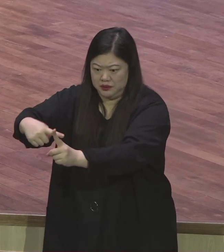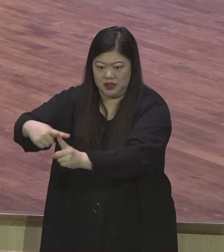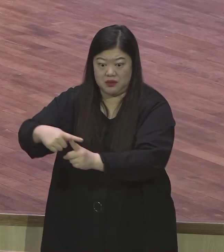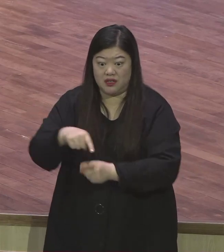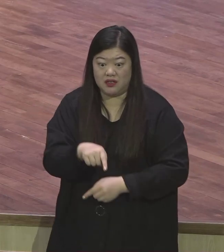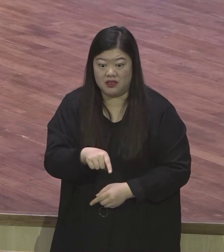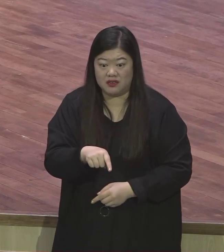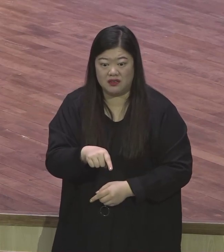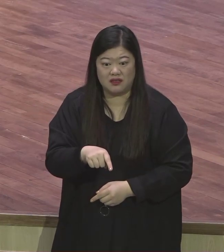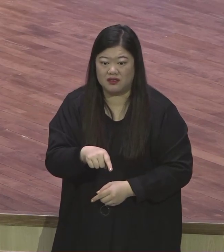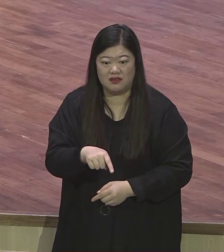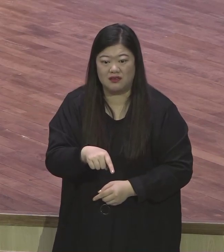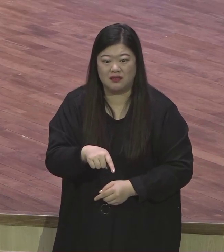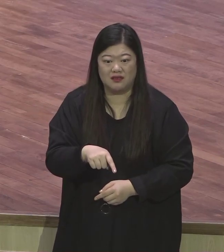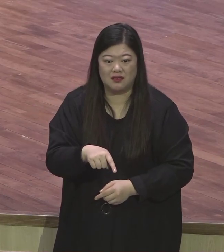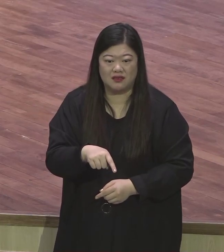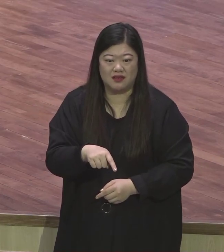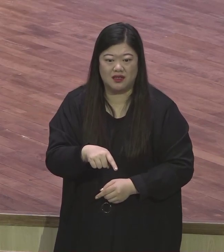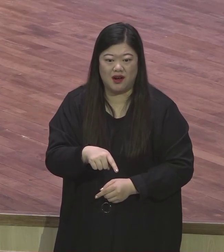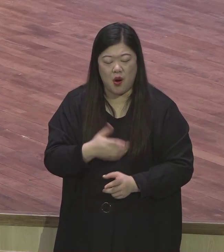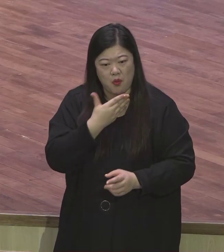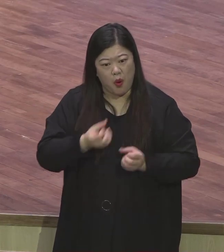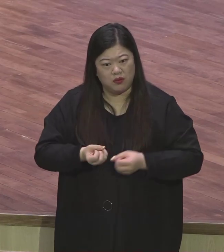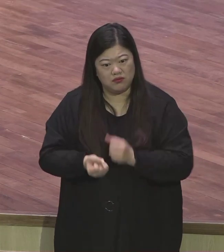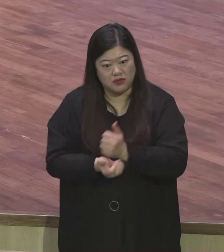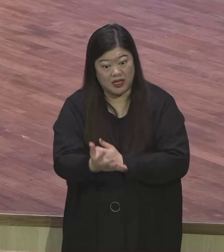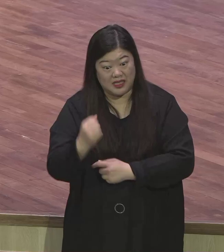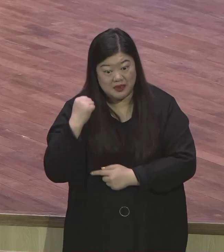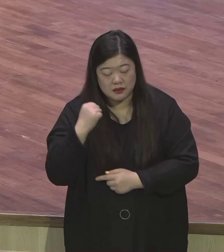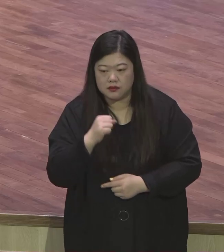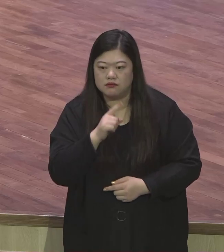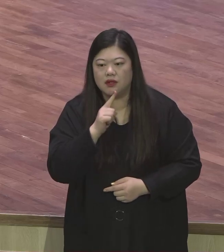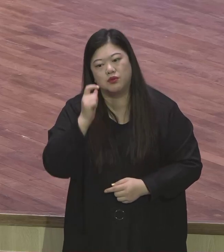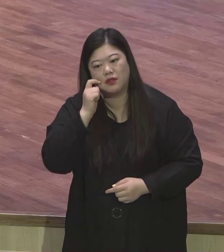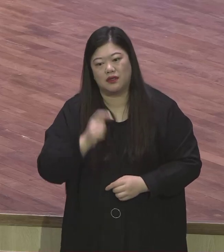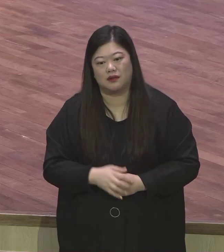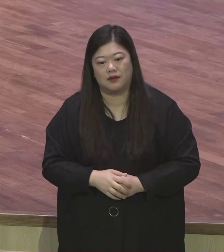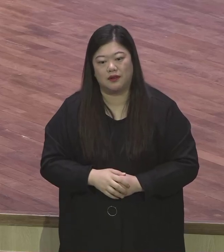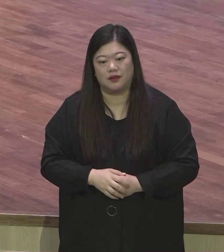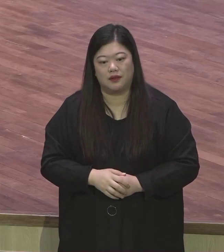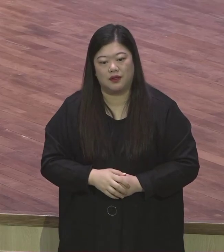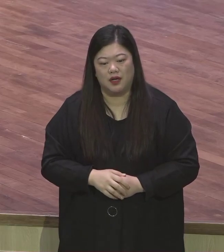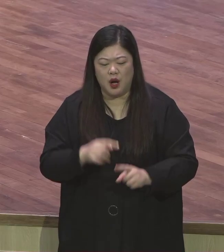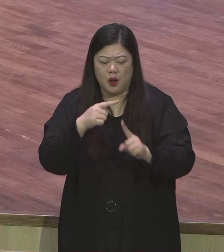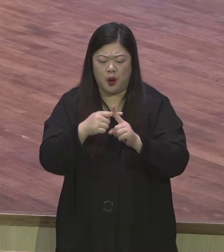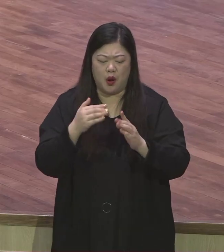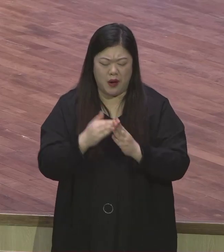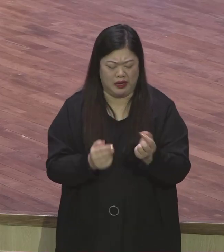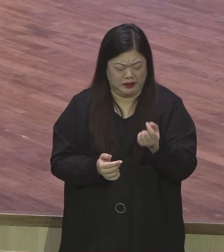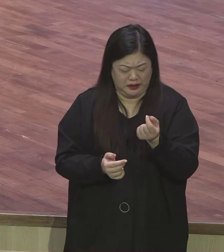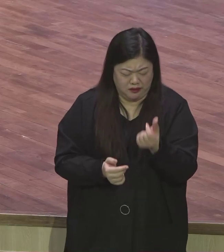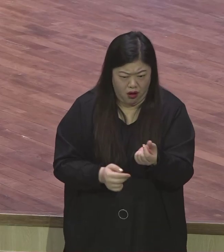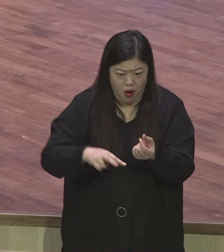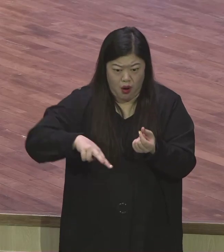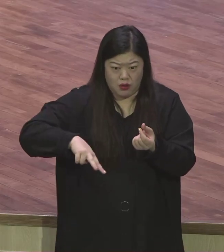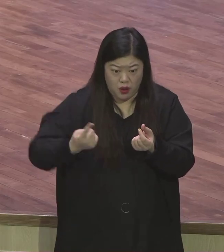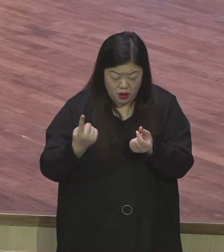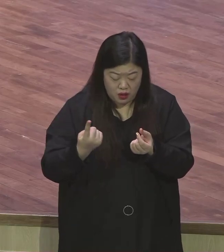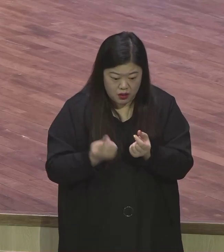궁극적 목적이 아닙니다. 한 사람이라도 더 많이 하나님의 교회에 옴으로써